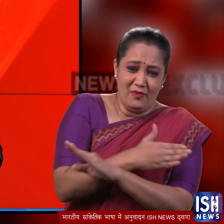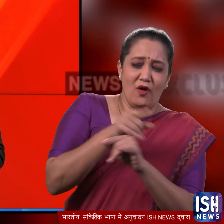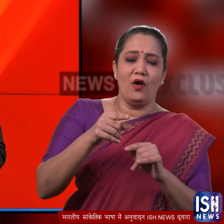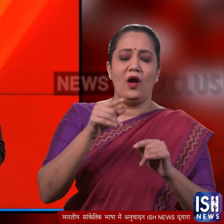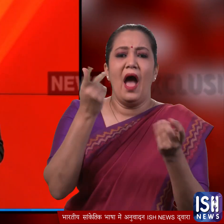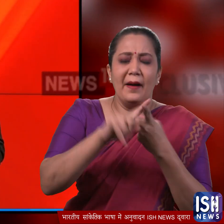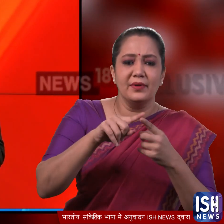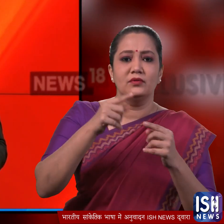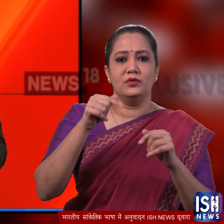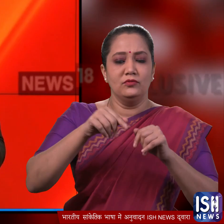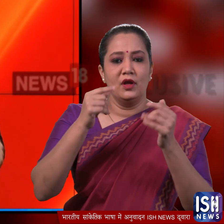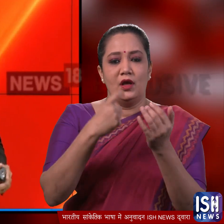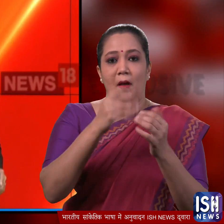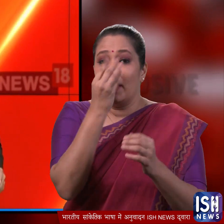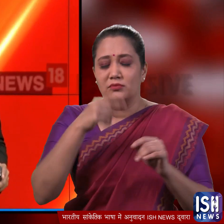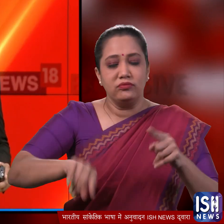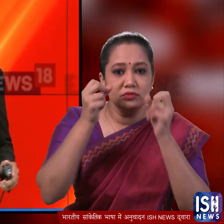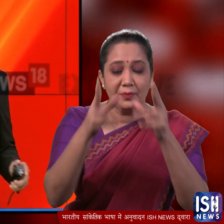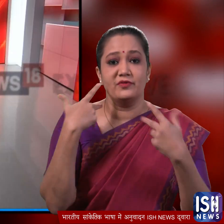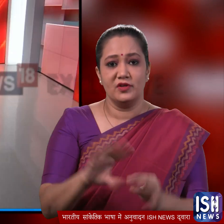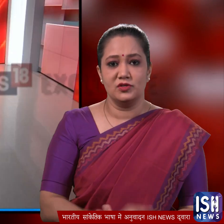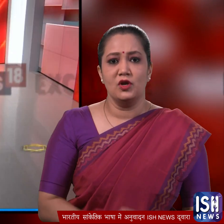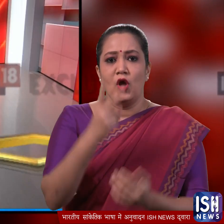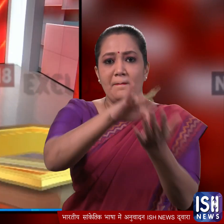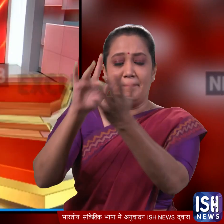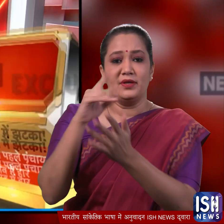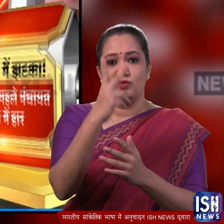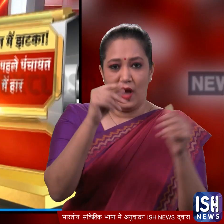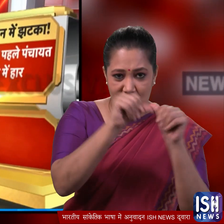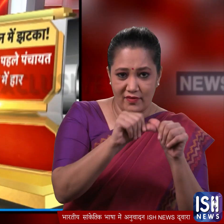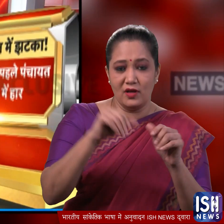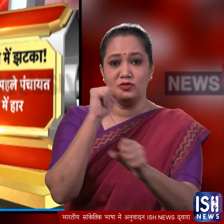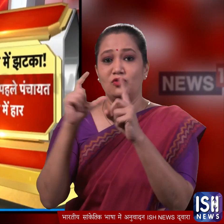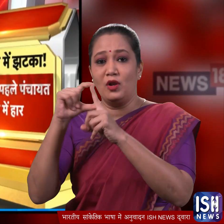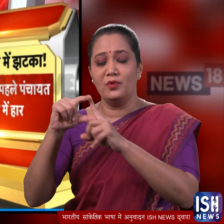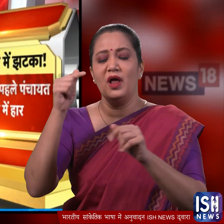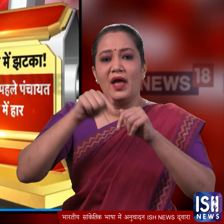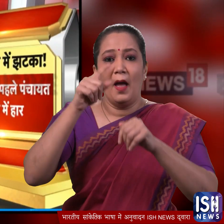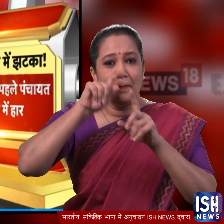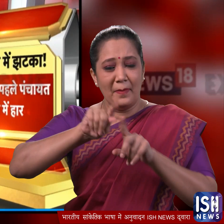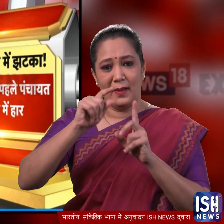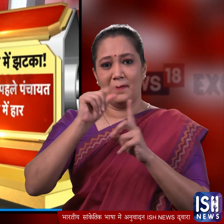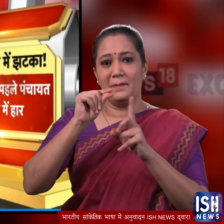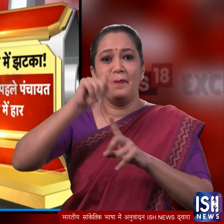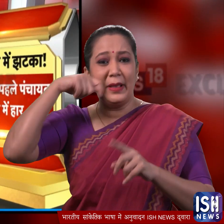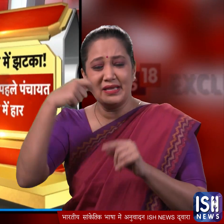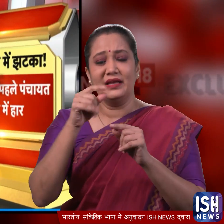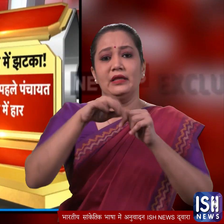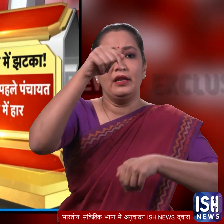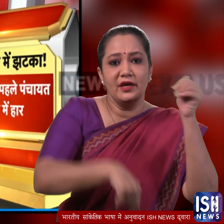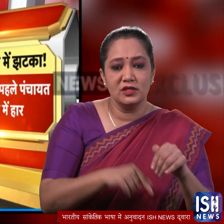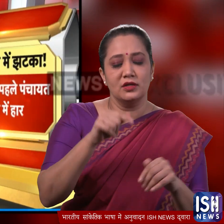बीजेपी को झटका लगा। न्यूज 18 के भवानी सिंह की रिपोर्ट है कि राजस्थान के 2 जिलों अलवर और धौलपुर में हुए पंचायत चुनाव